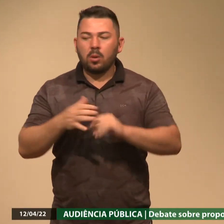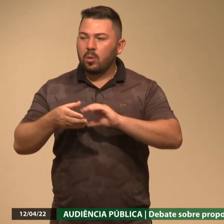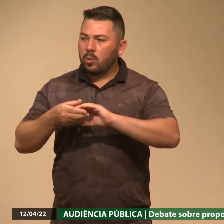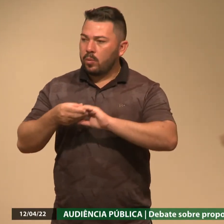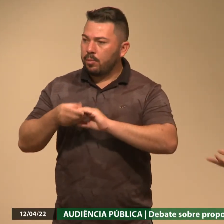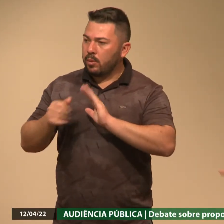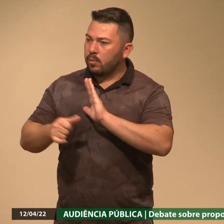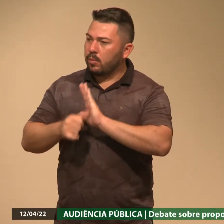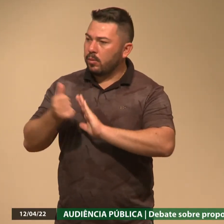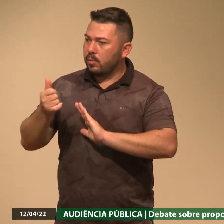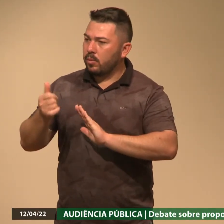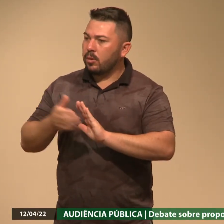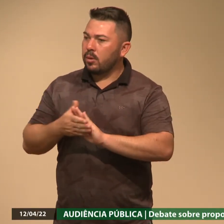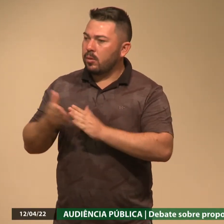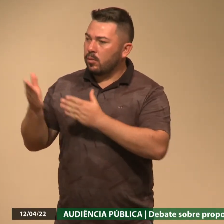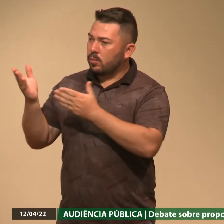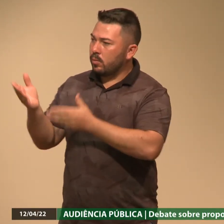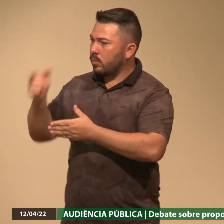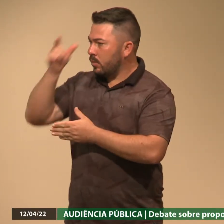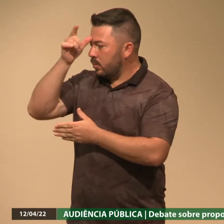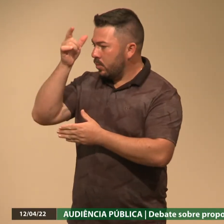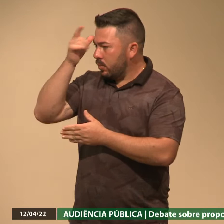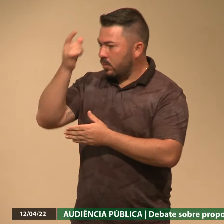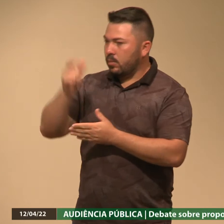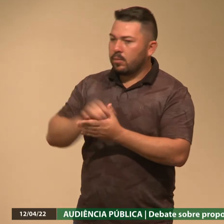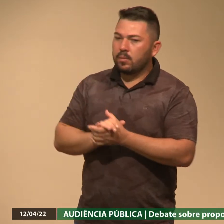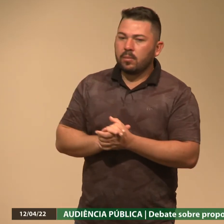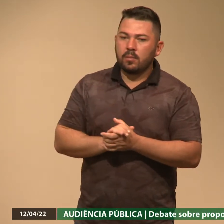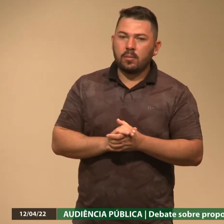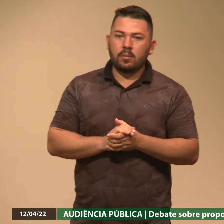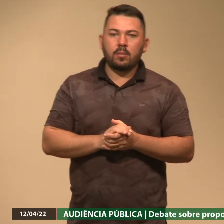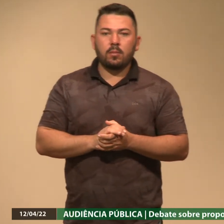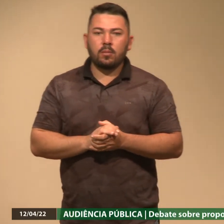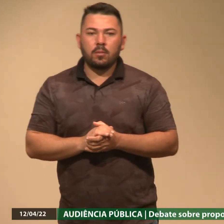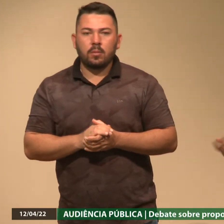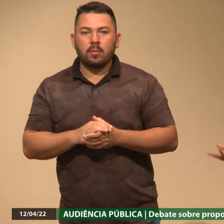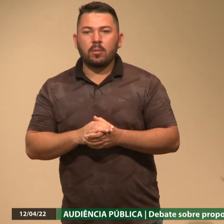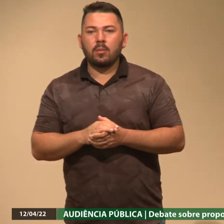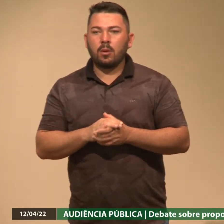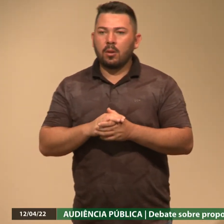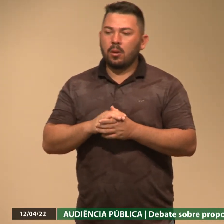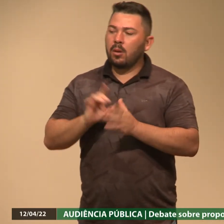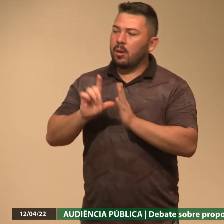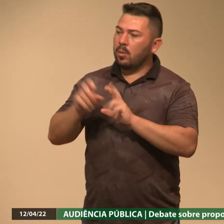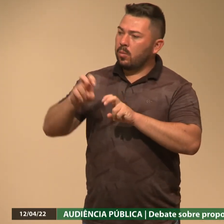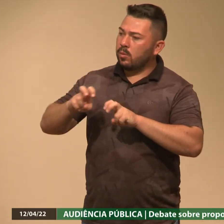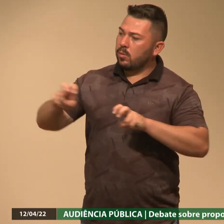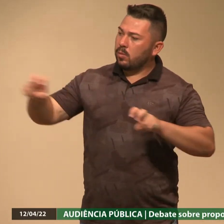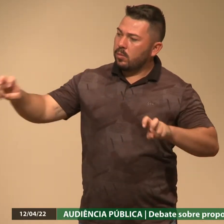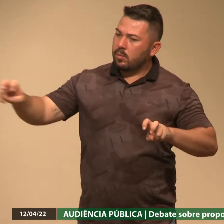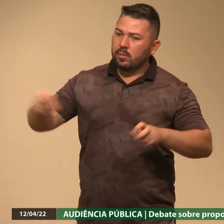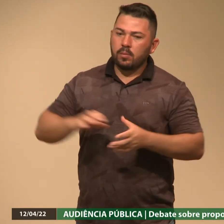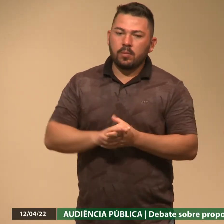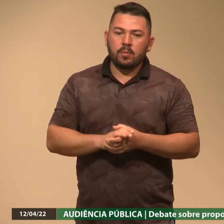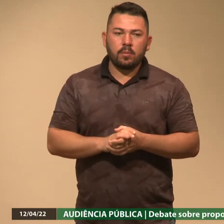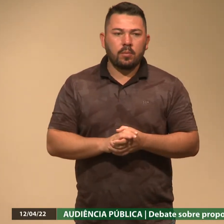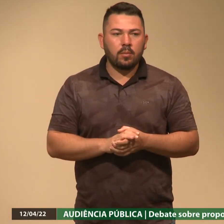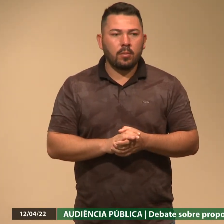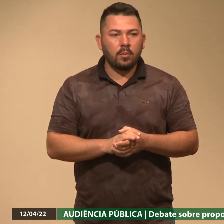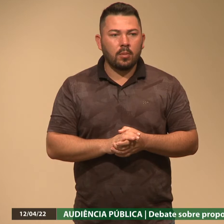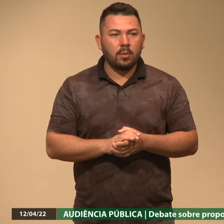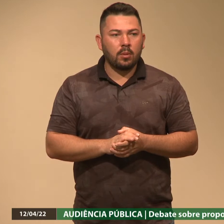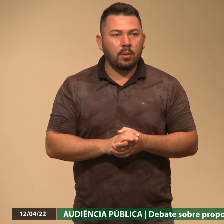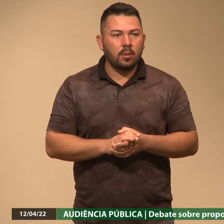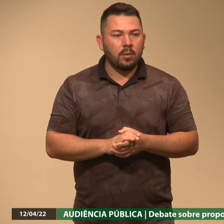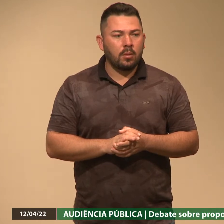complementario sementes no Senhor Deputado Sargento Lima e na e portanto a todos da mesa e com